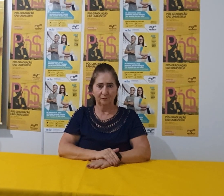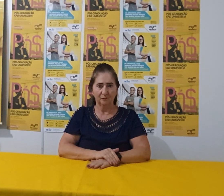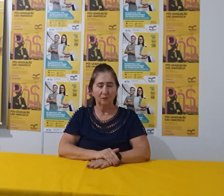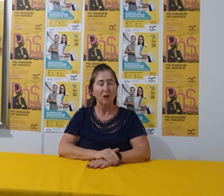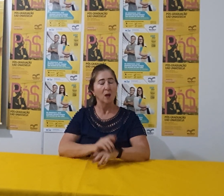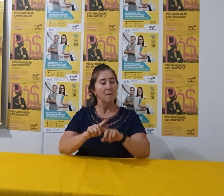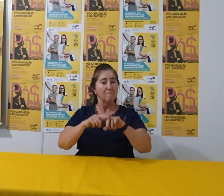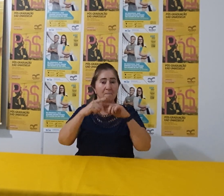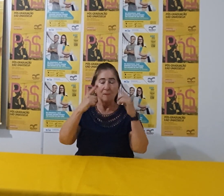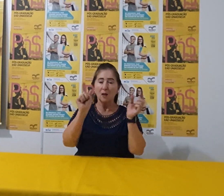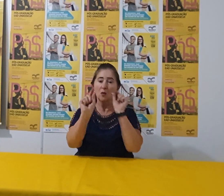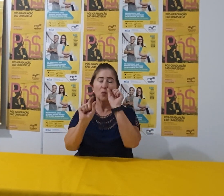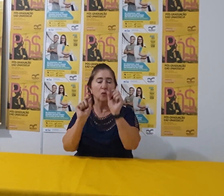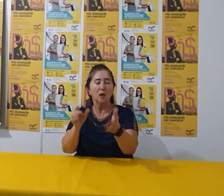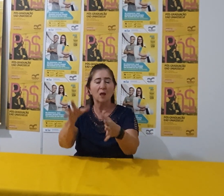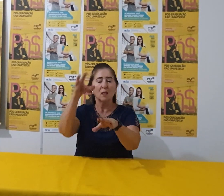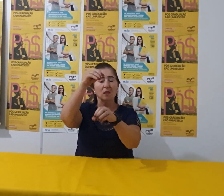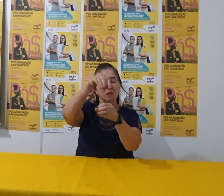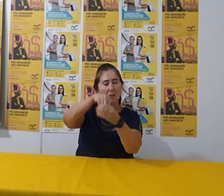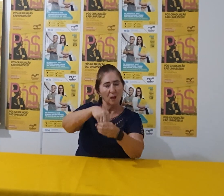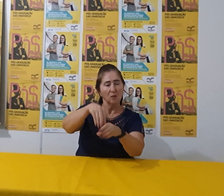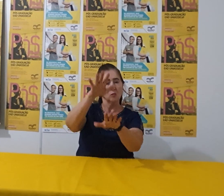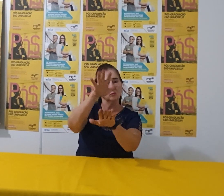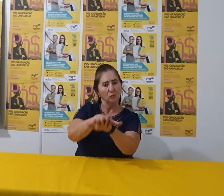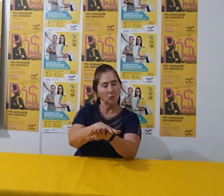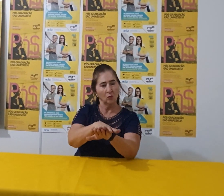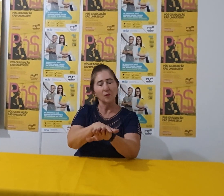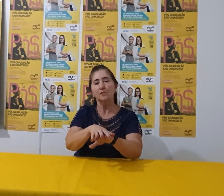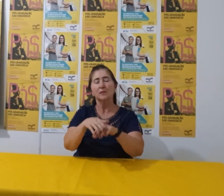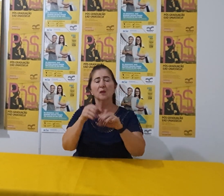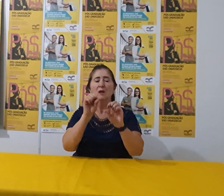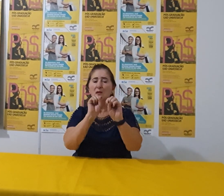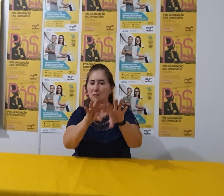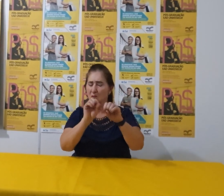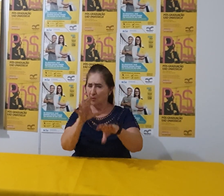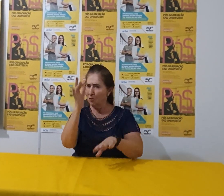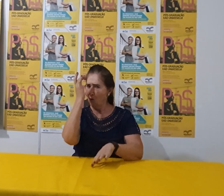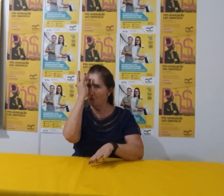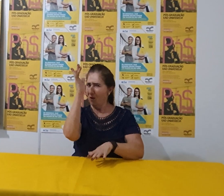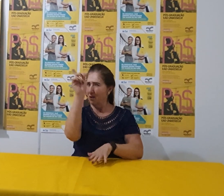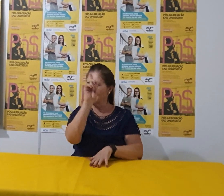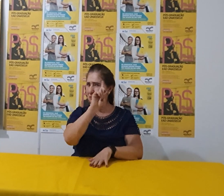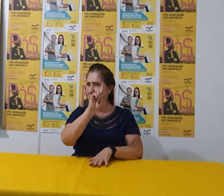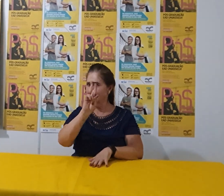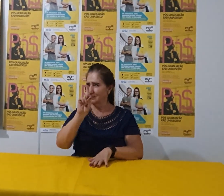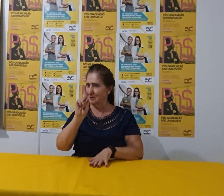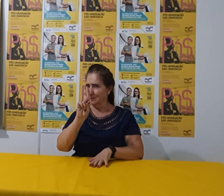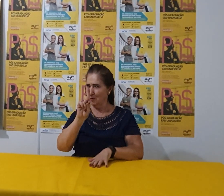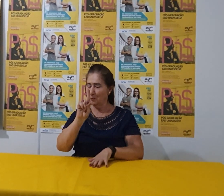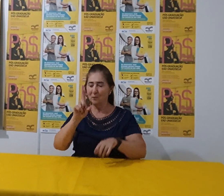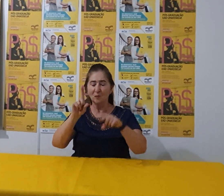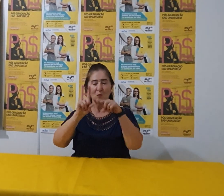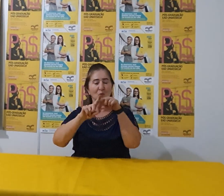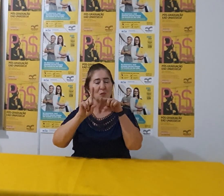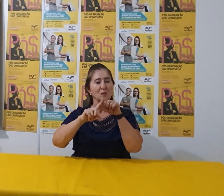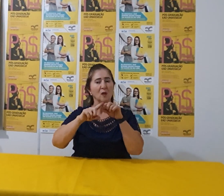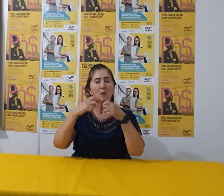Porém, incluir o aluno surdo na escola regular não é uma tarefa fácil, pois requer a participação de todos,